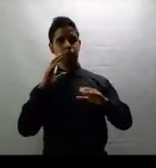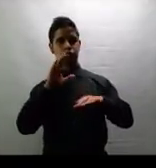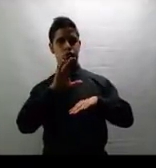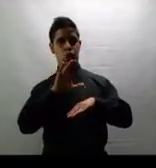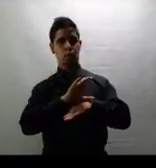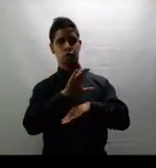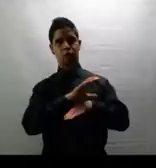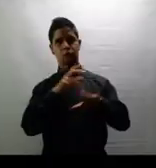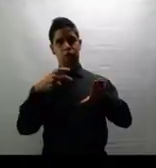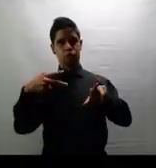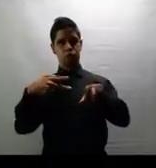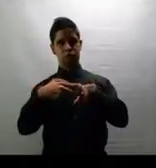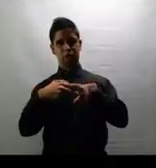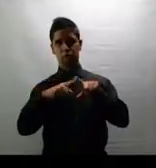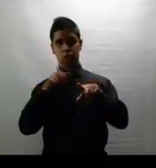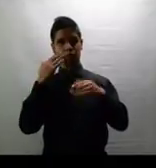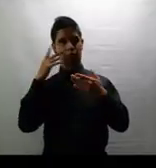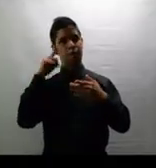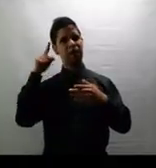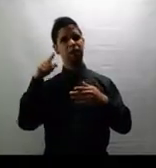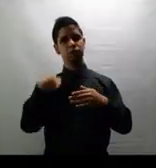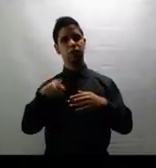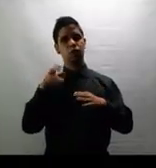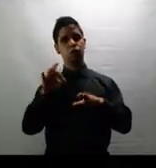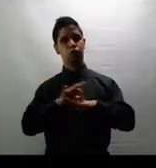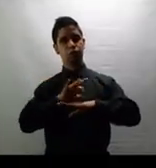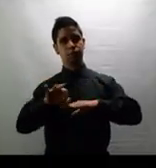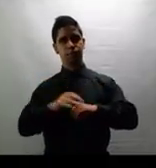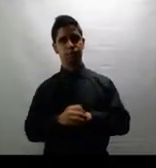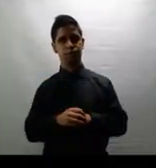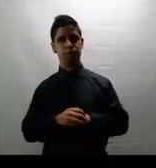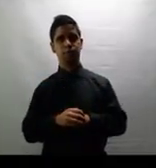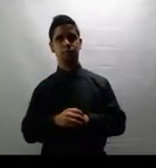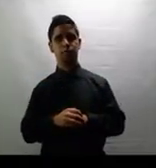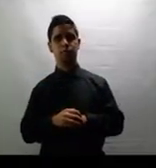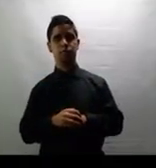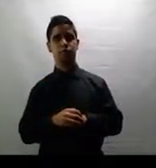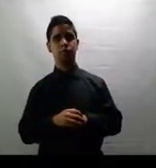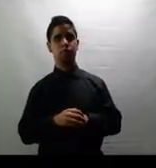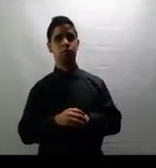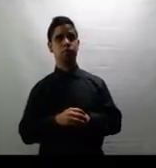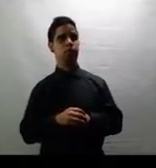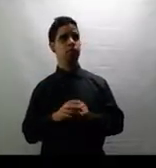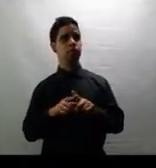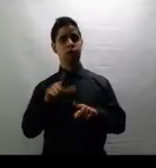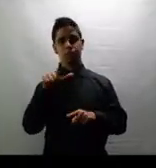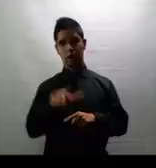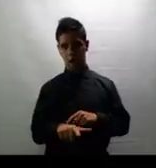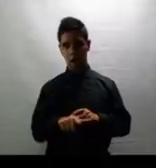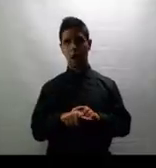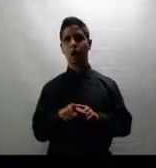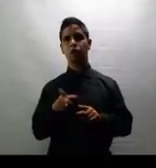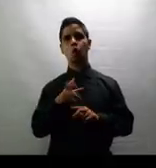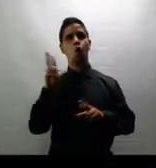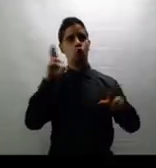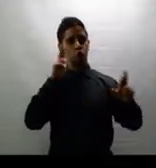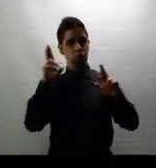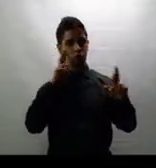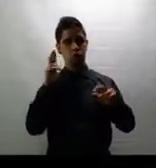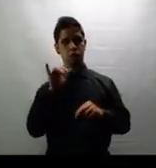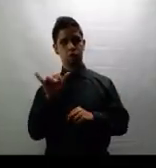pero casi nadie para saber para qué sirve el cilindro sirve para eliminar frecuencias y ruidos que se presentan en circuitos electrónicos